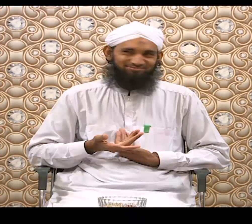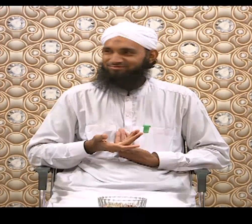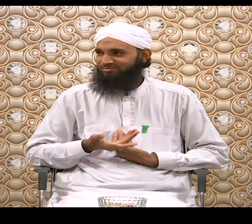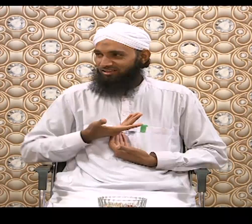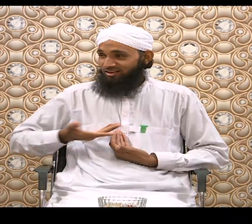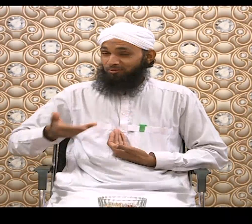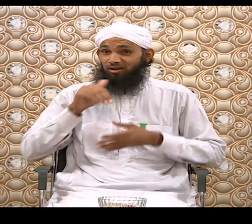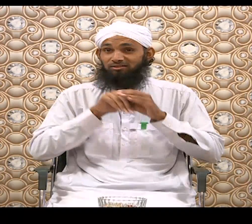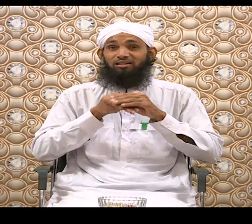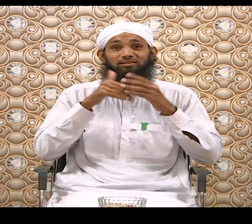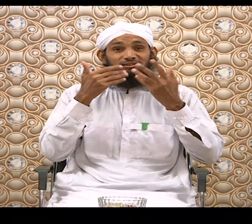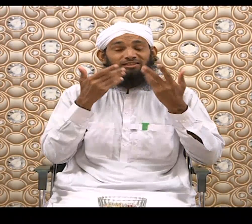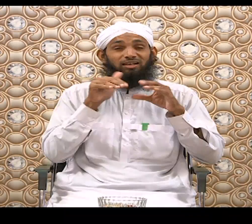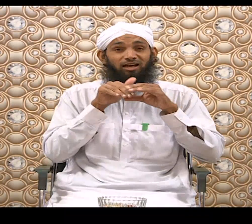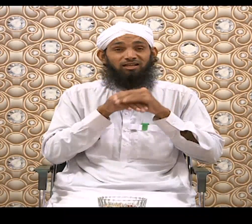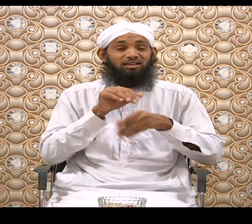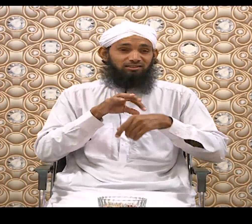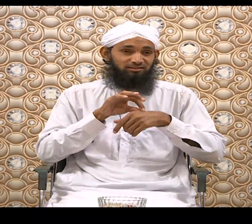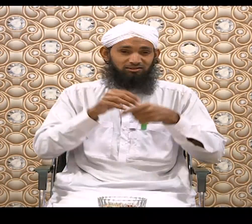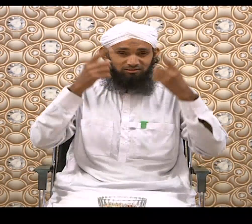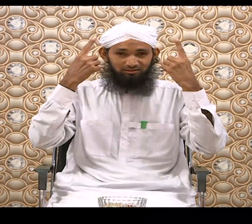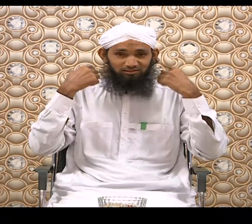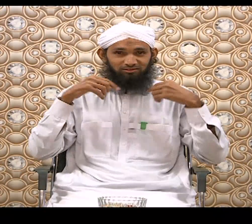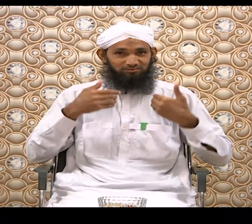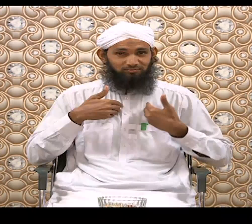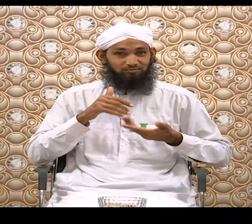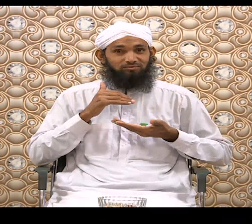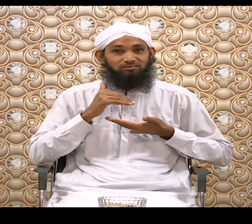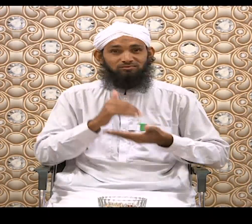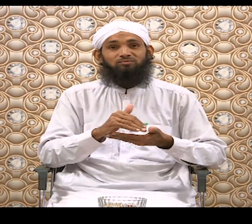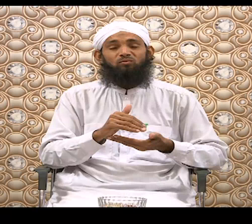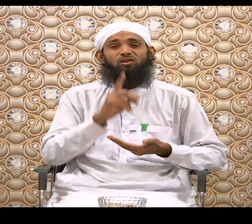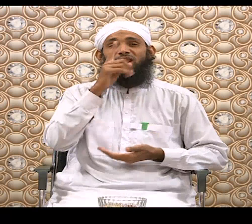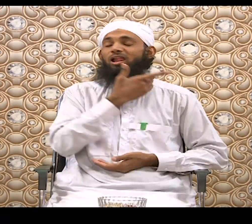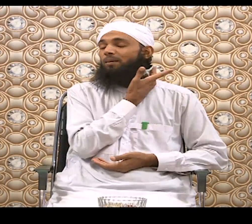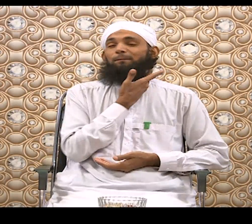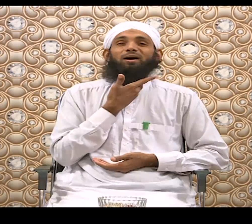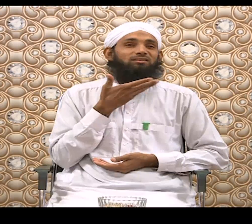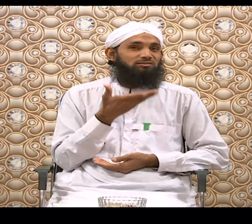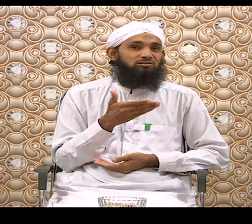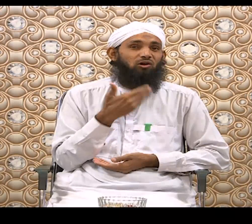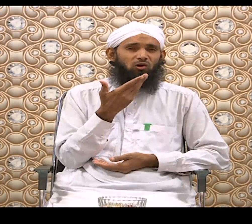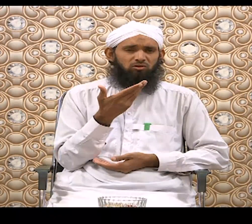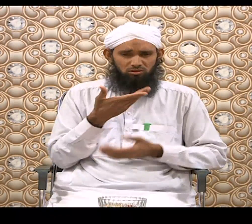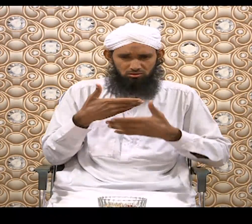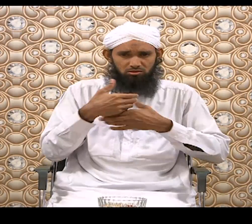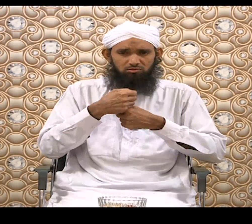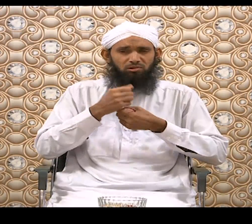انسان کے وجود کا حقیقی سبب اللہ پاک کی تخلیق اور ایجاد ہے جبکہ زہری سبب اس کے